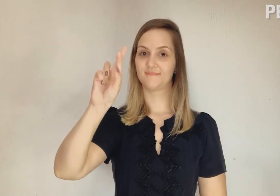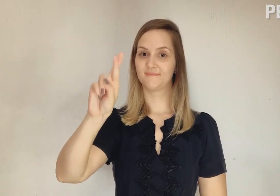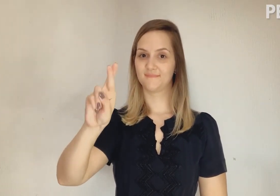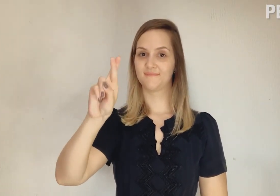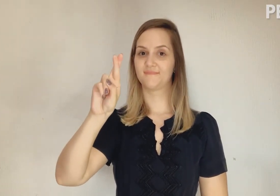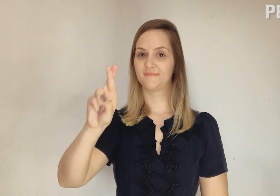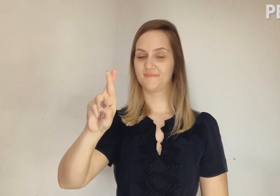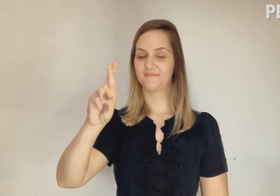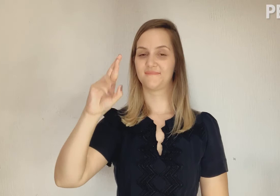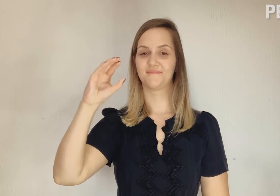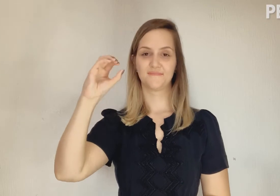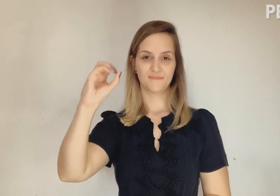Próximo,